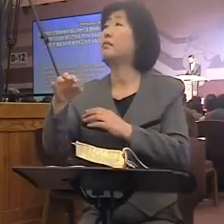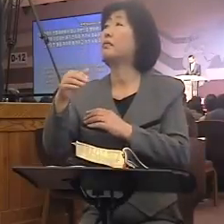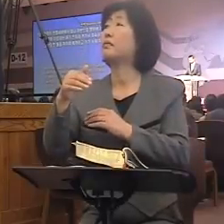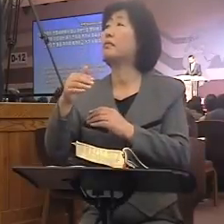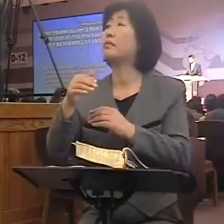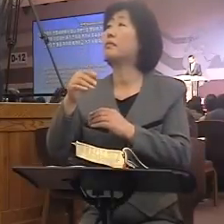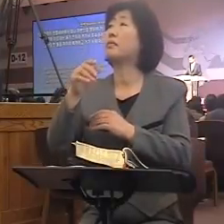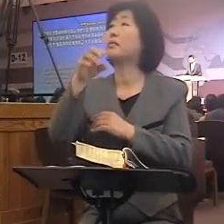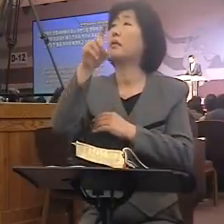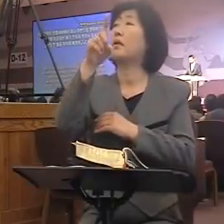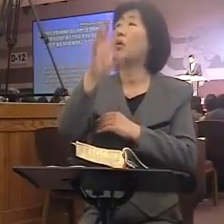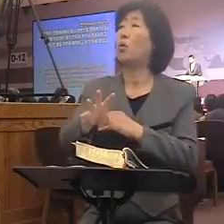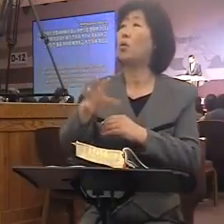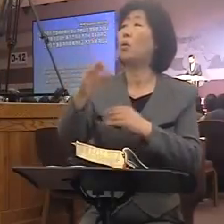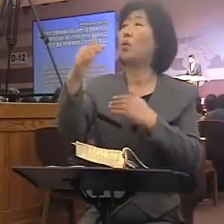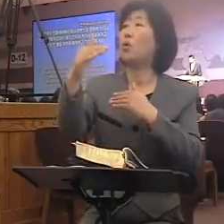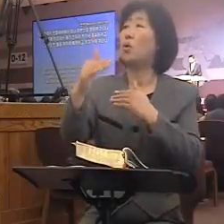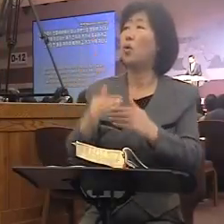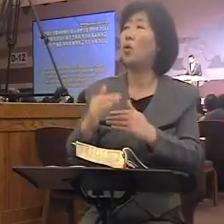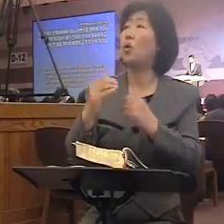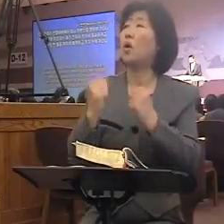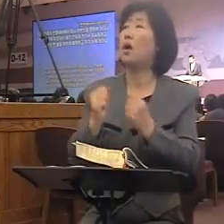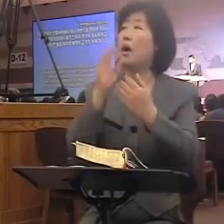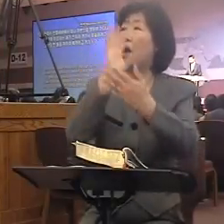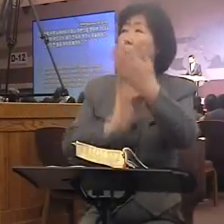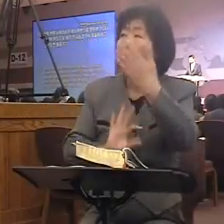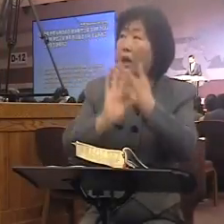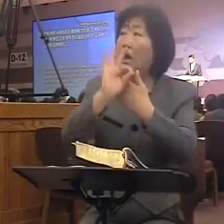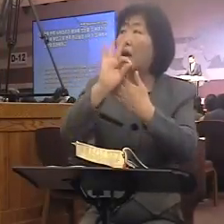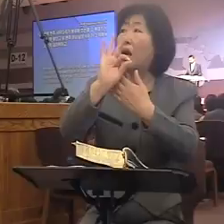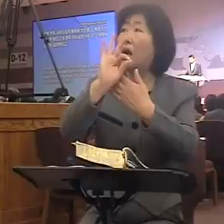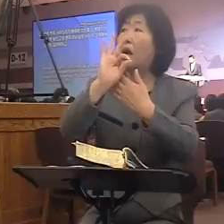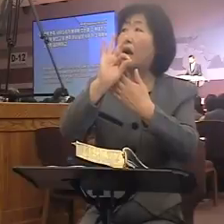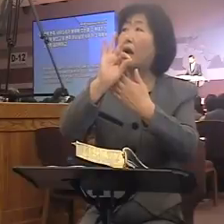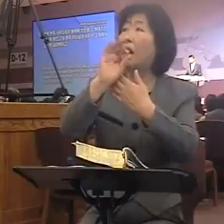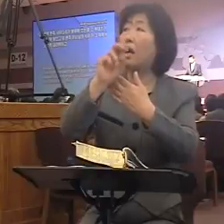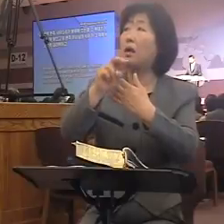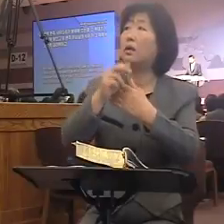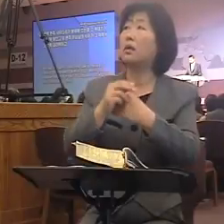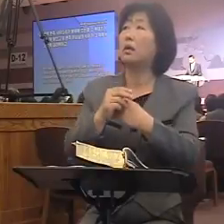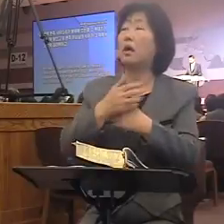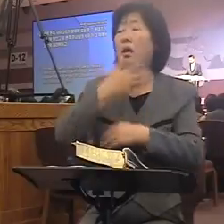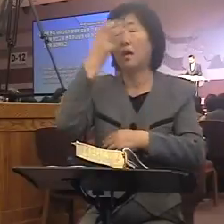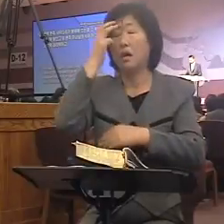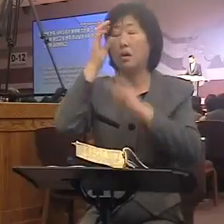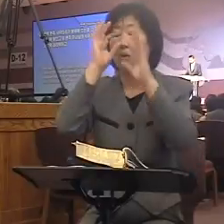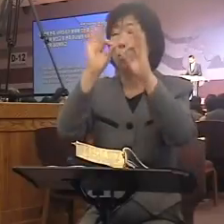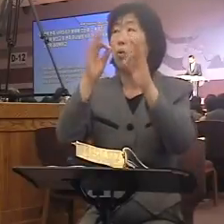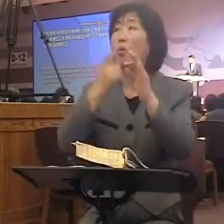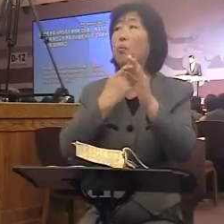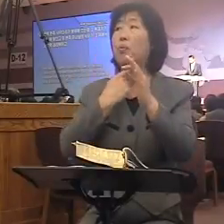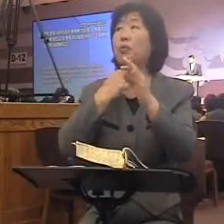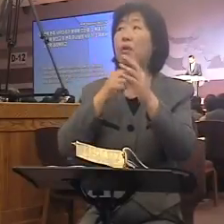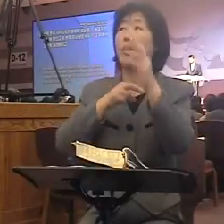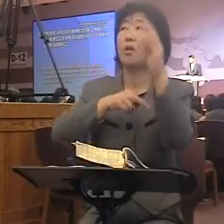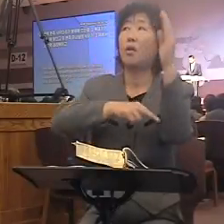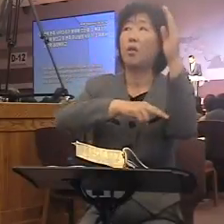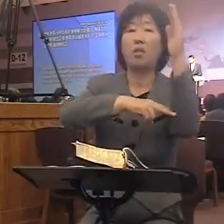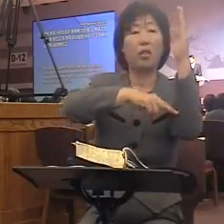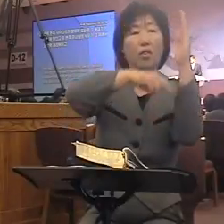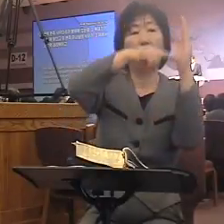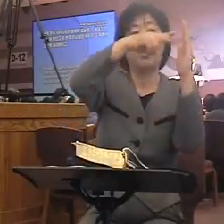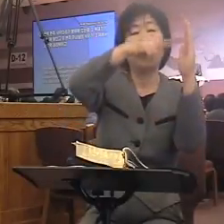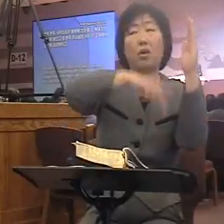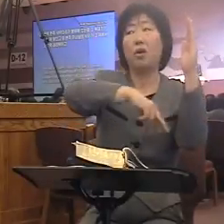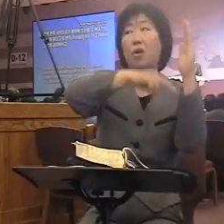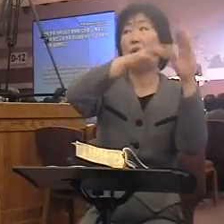거기서 유숙하려고 그곳에 한들을 취하여 베개하고 거기 누워 자더니 꿈에 본즉 사닥다리가 땅 위에 섰는데